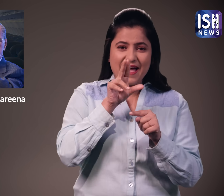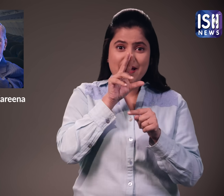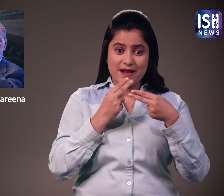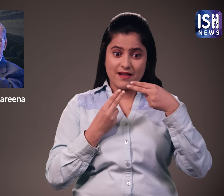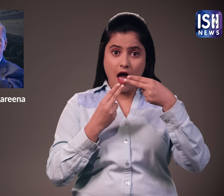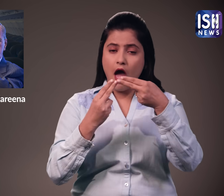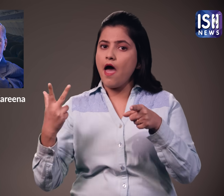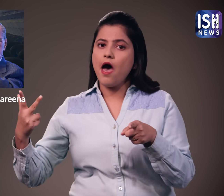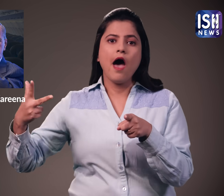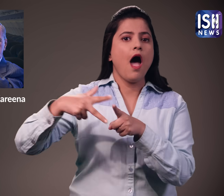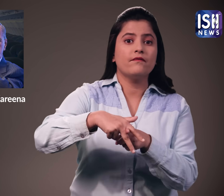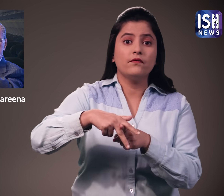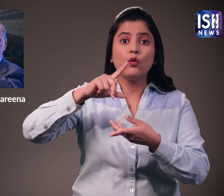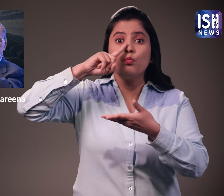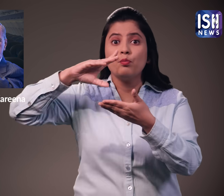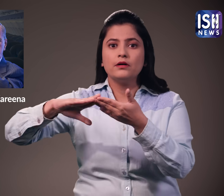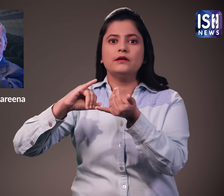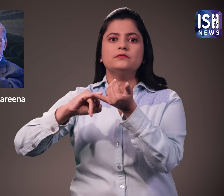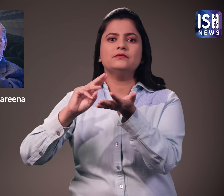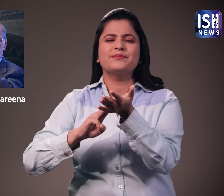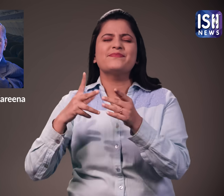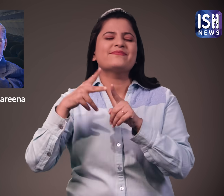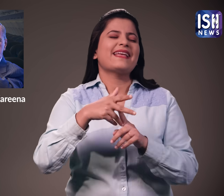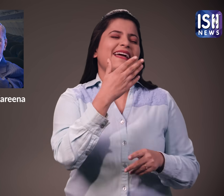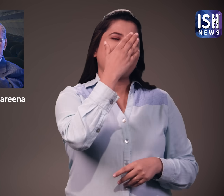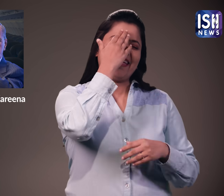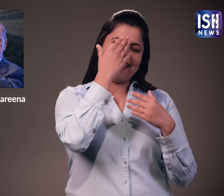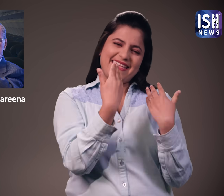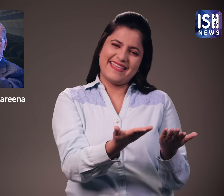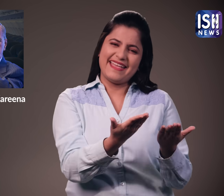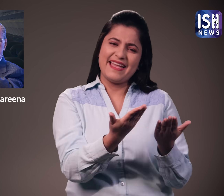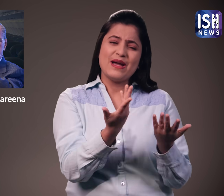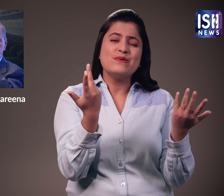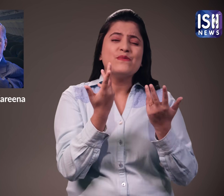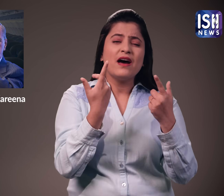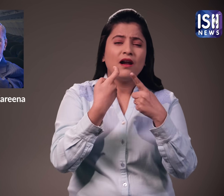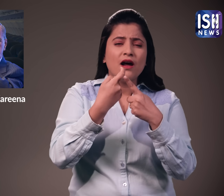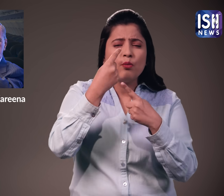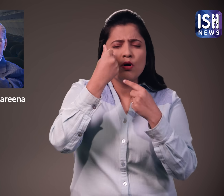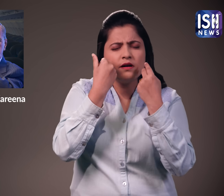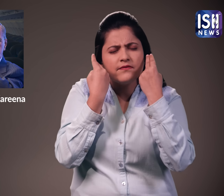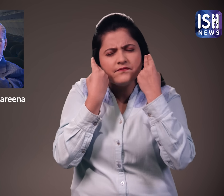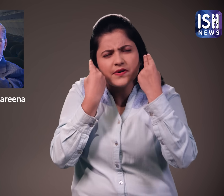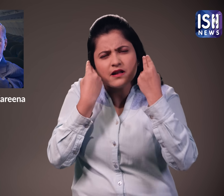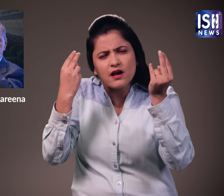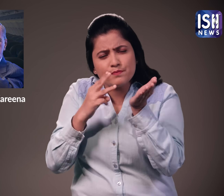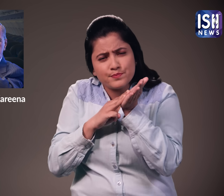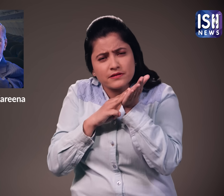इसी बातचीत के दौरान सुधामूर्दी ने उन्हें टोकते हुए कहा उनके लाखो प्रशंचक है वो ठक गई होगी